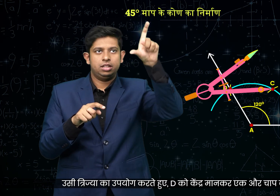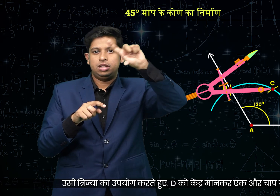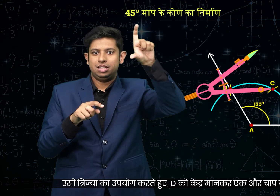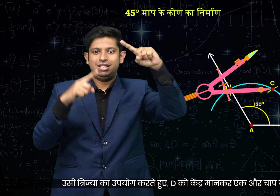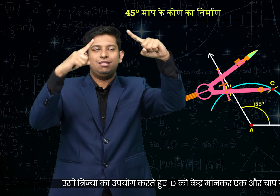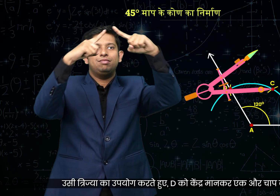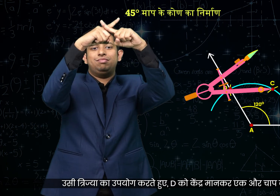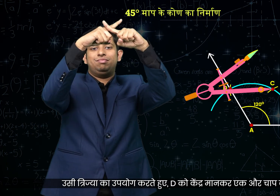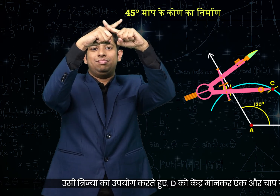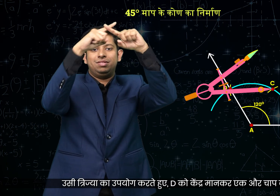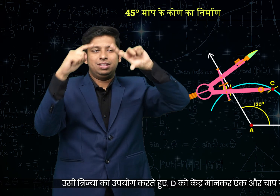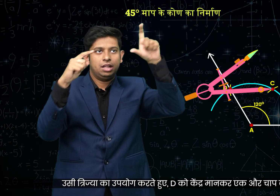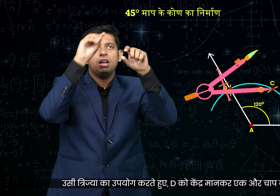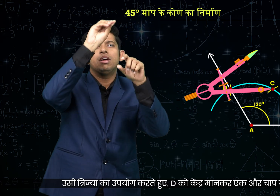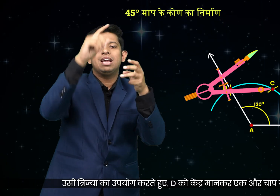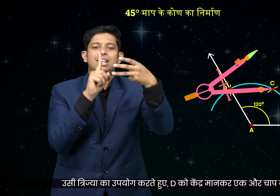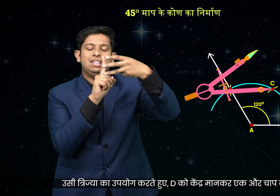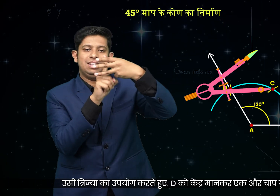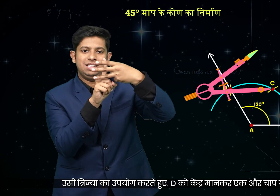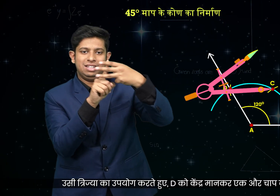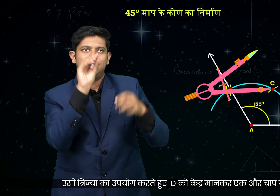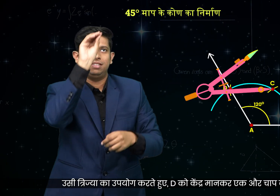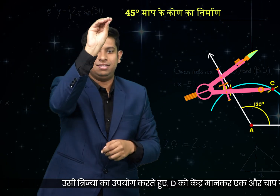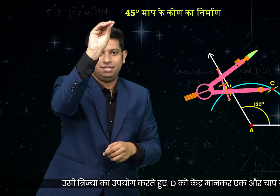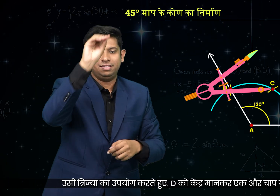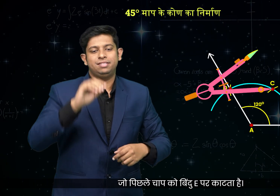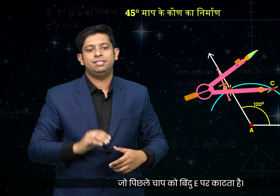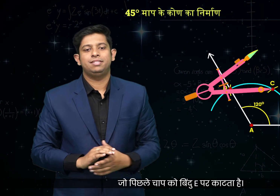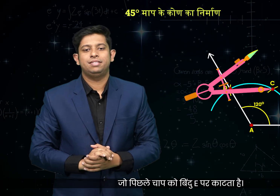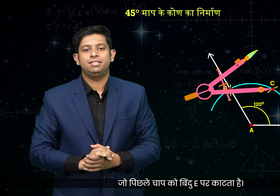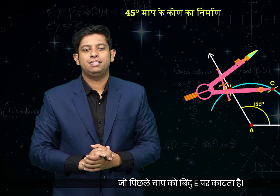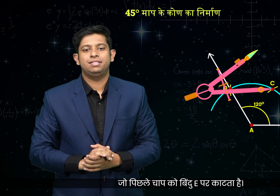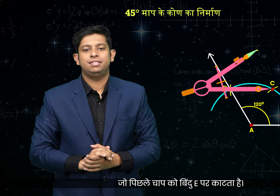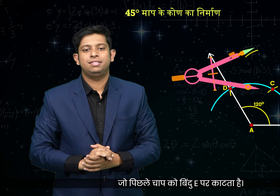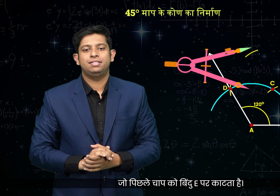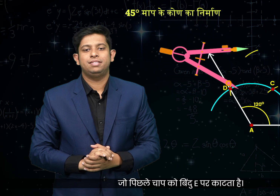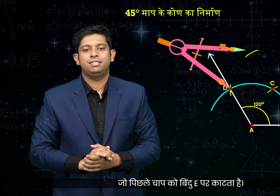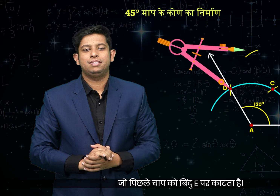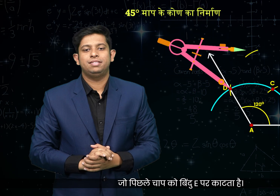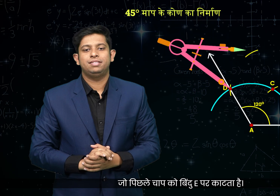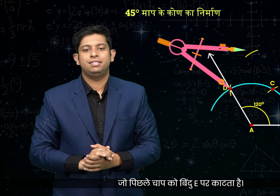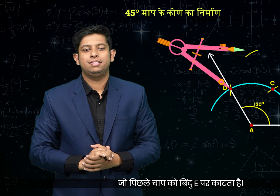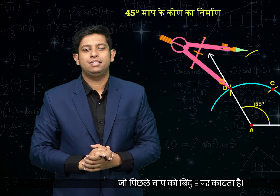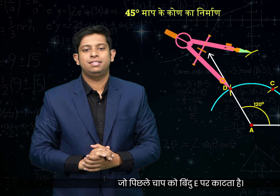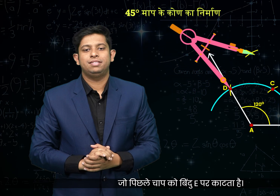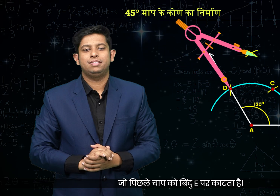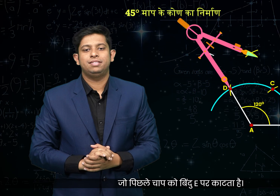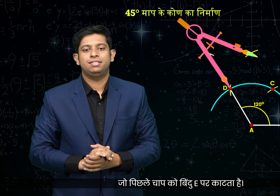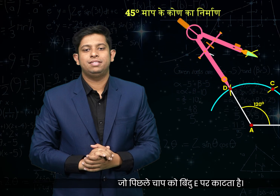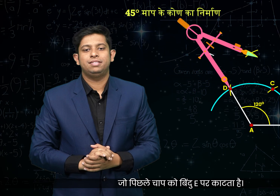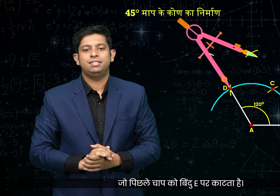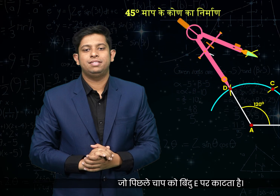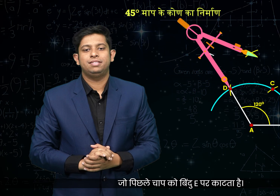D को केंद्र मानकर एक और चाप बनाएं जो पिछले चाप को बिंदु E